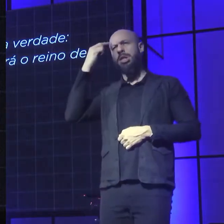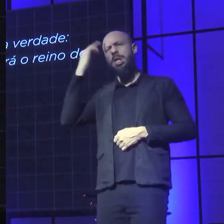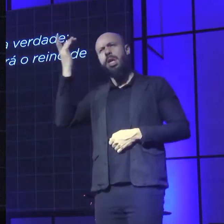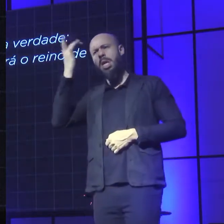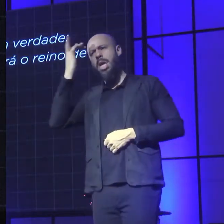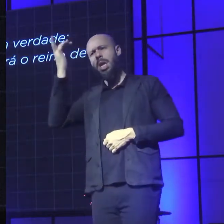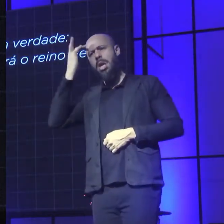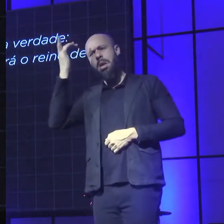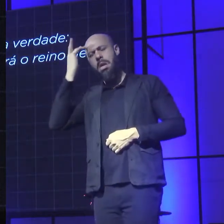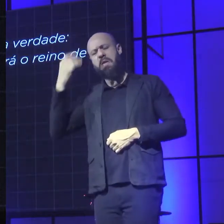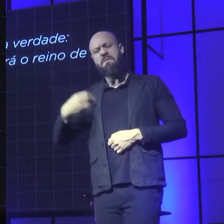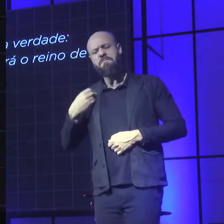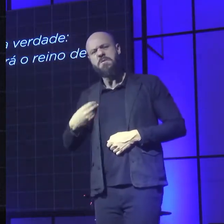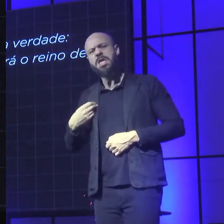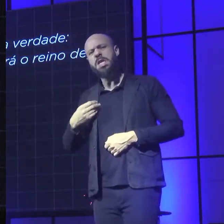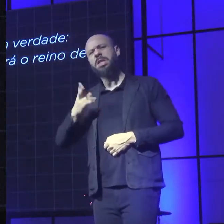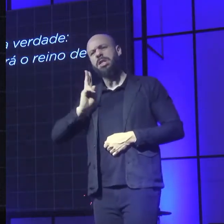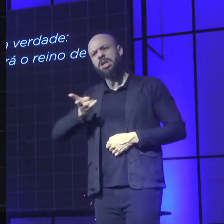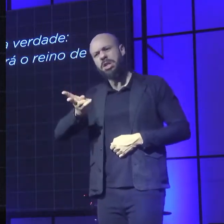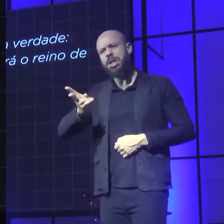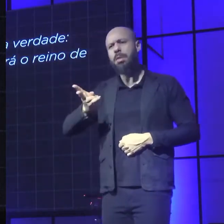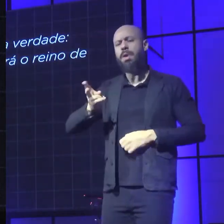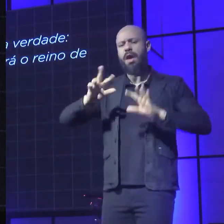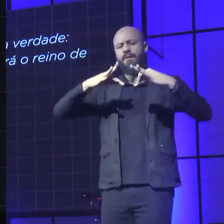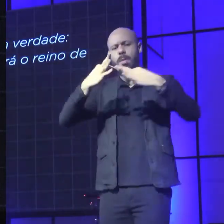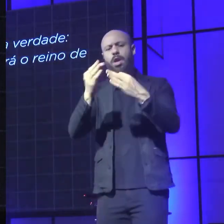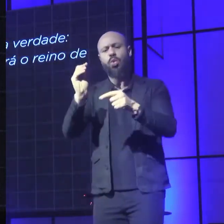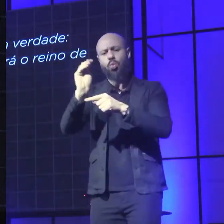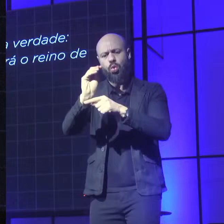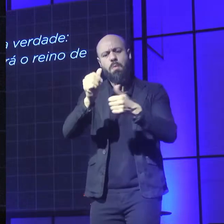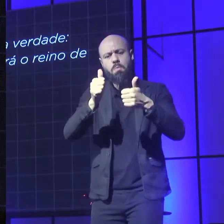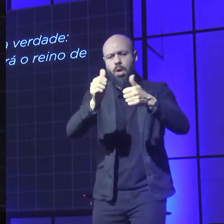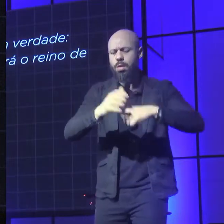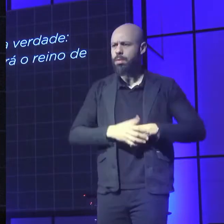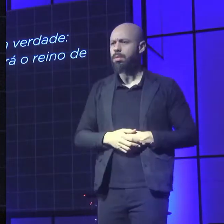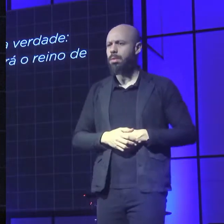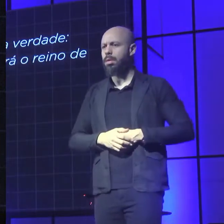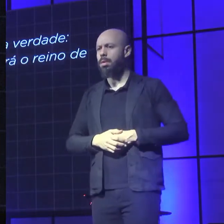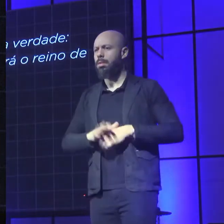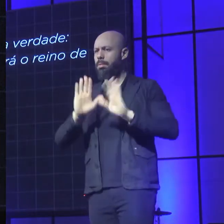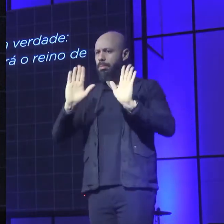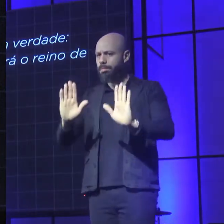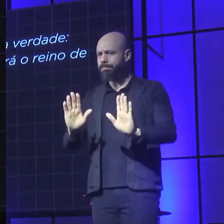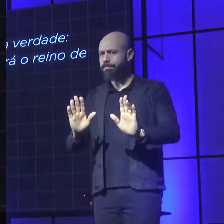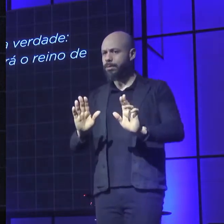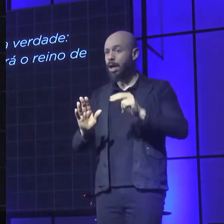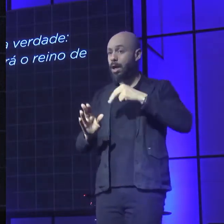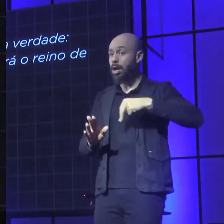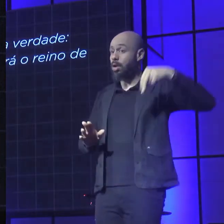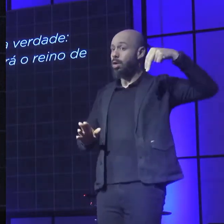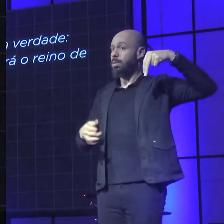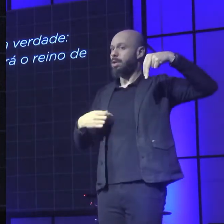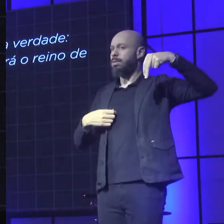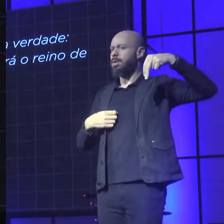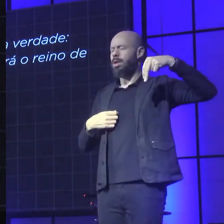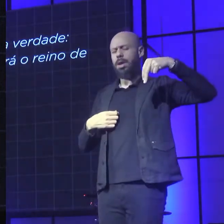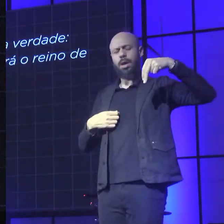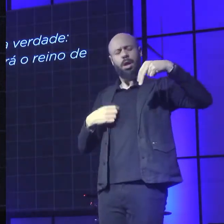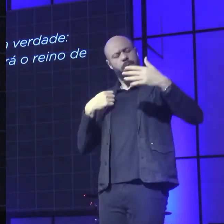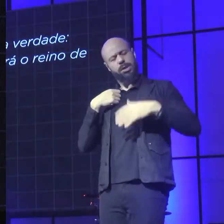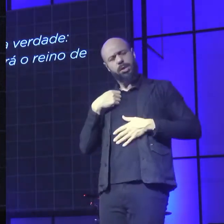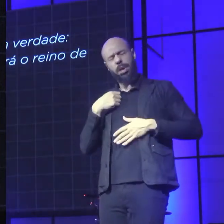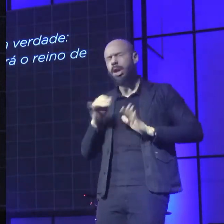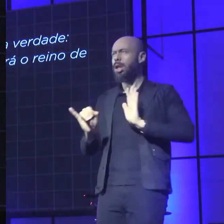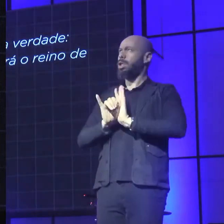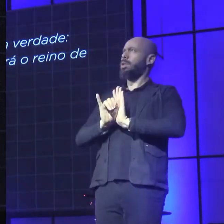a sua vida, cuidava da sua esposa, dos seus filhos. Ele precisou lidar com a sua identidade, porque a sua